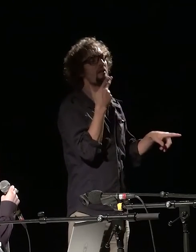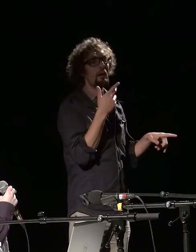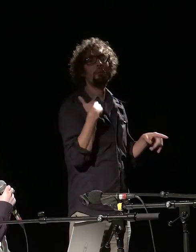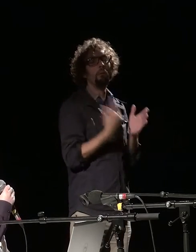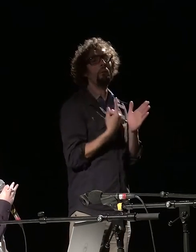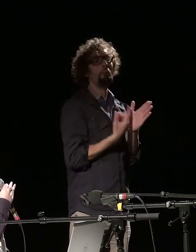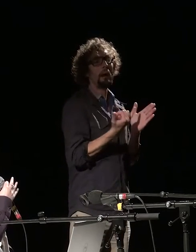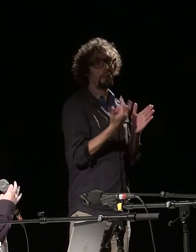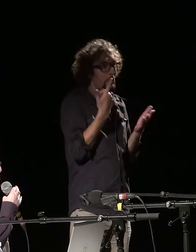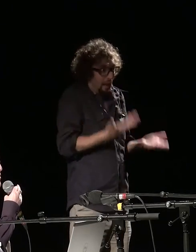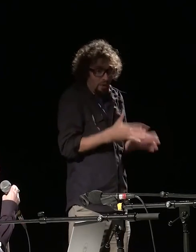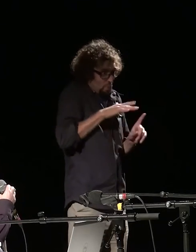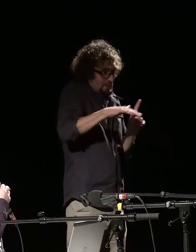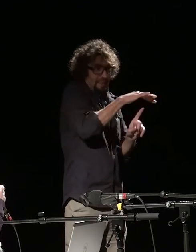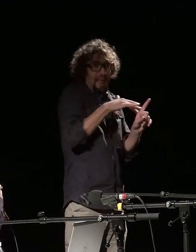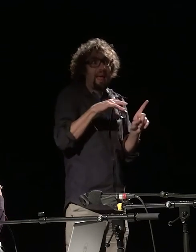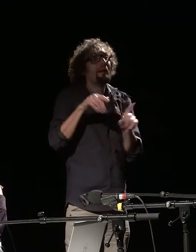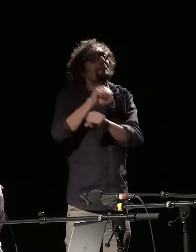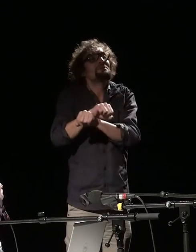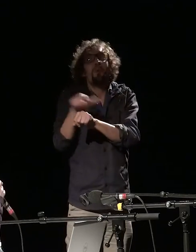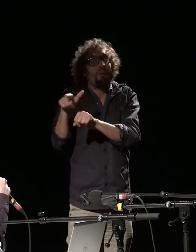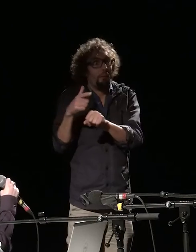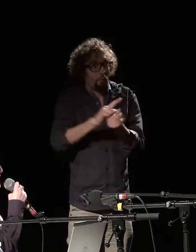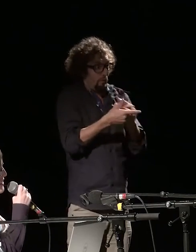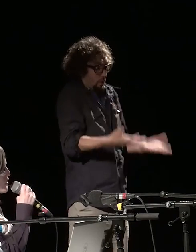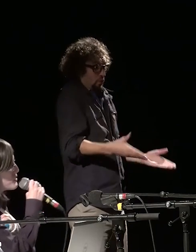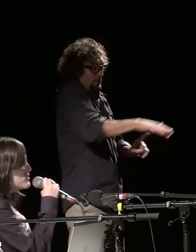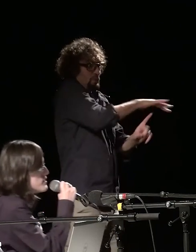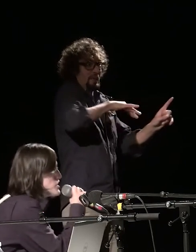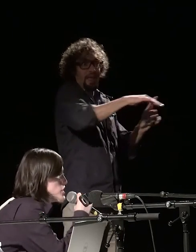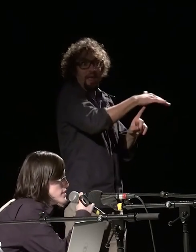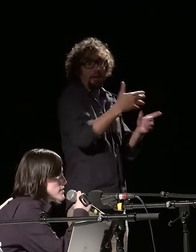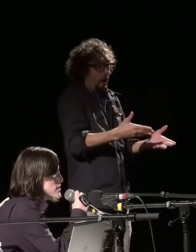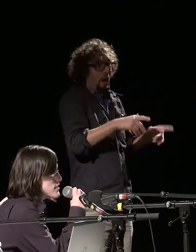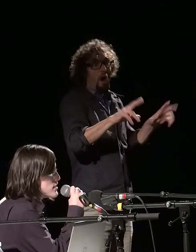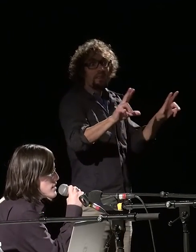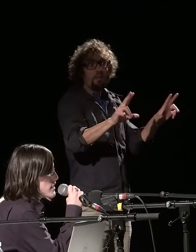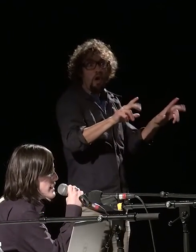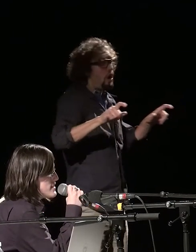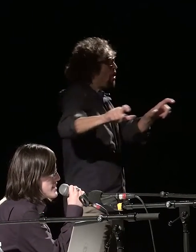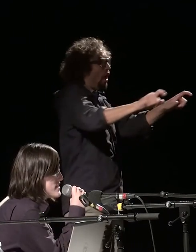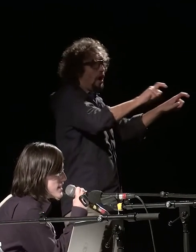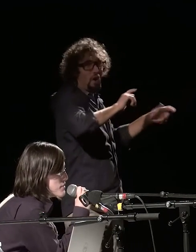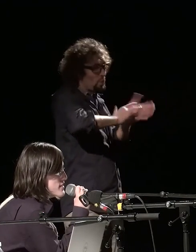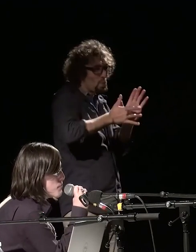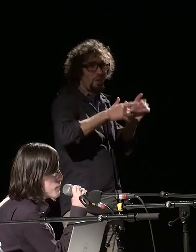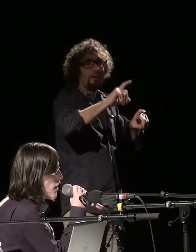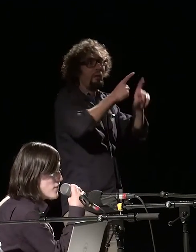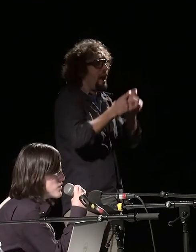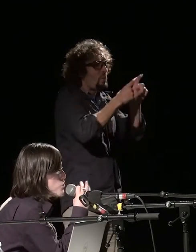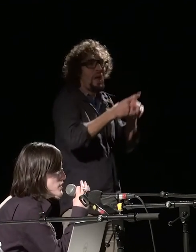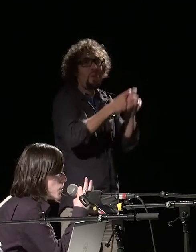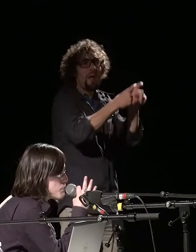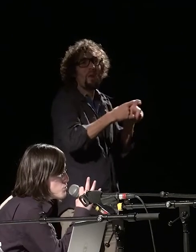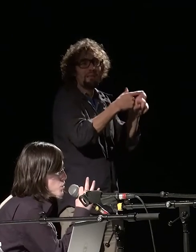vit dans une société panoptique. Et vous voyez bien à quel point vous êtes regardé par des algorithmes. Et regardez, les algorithmes, c'est des machines. C'est un système qui ne dépend pas.